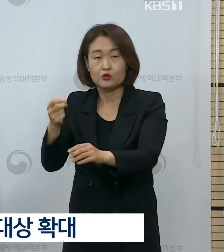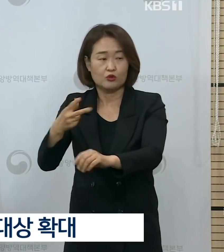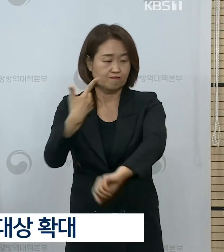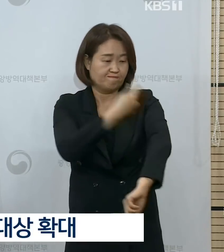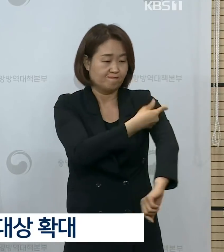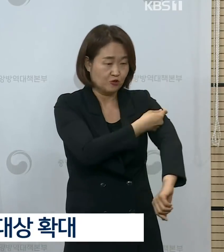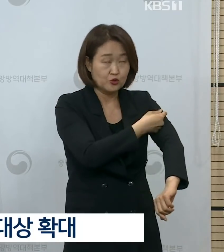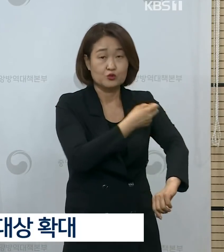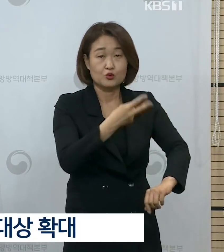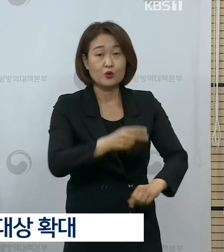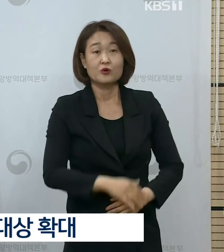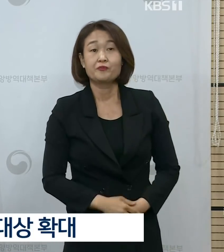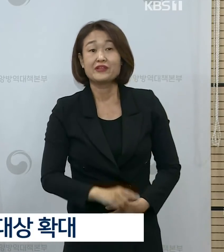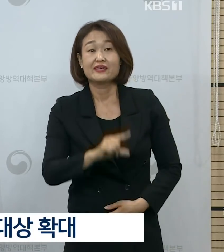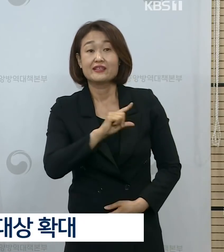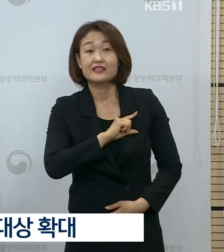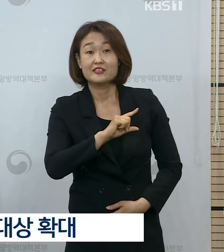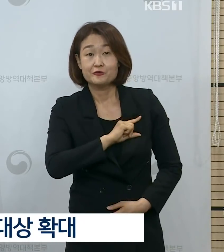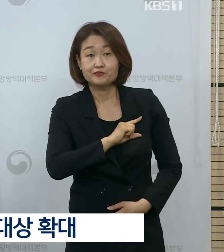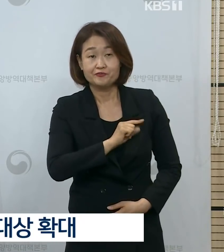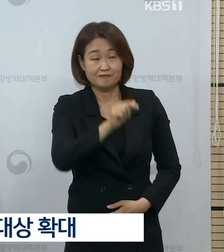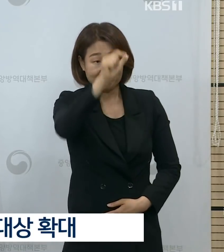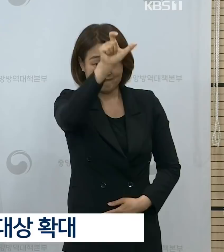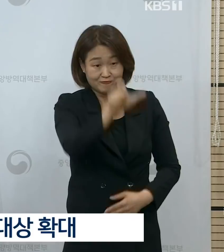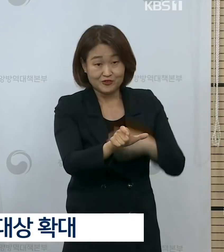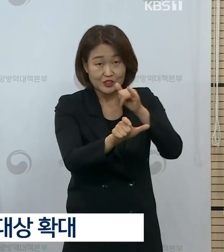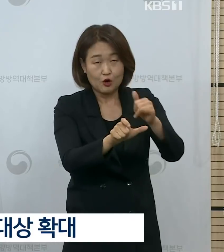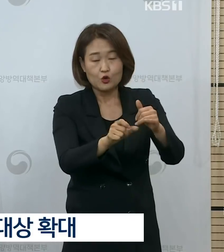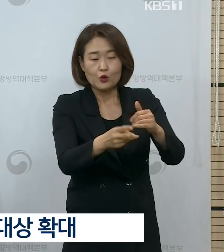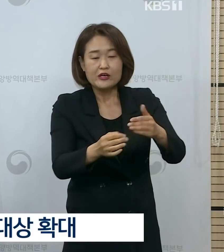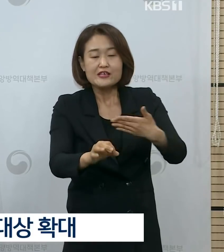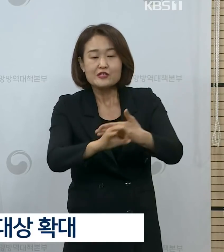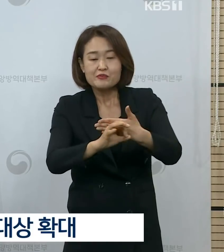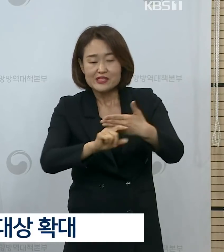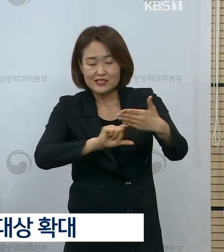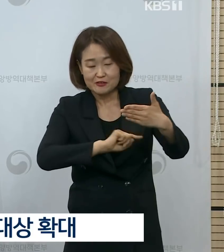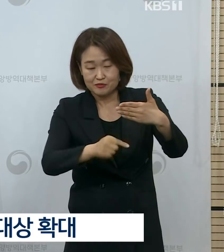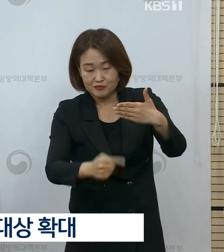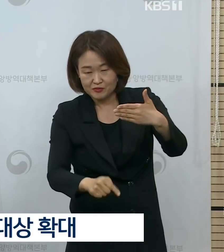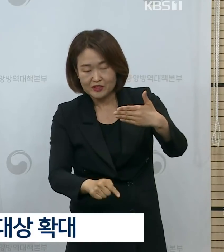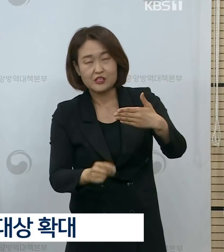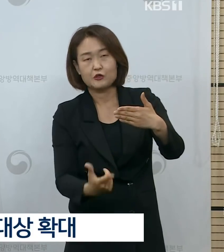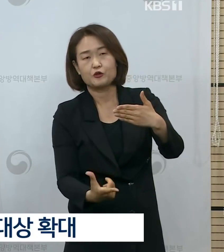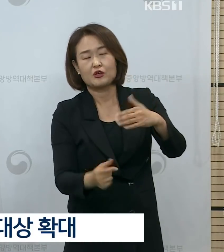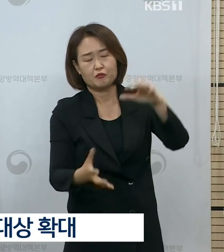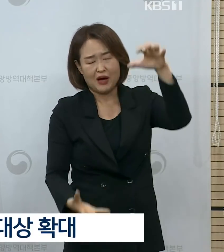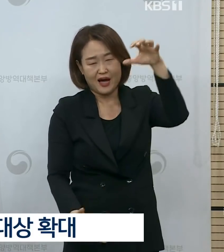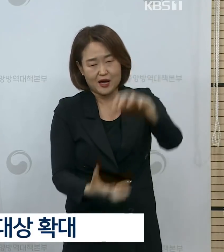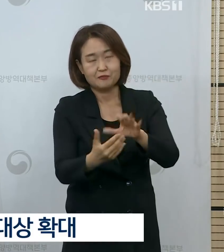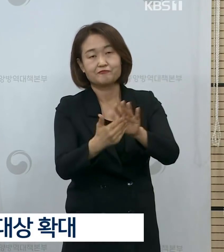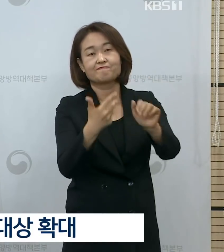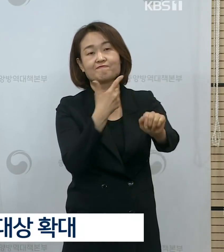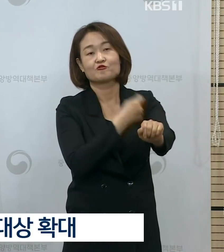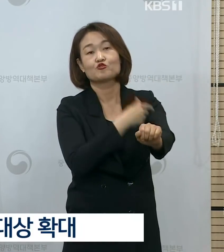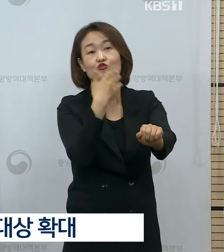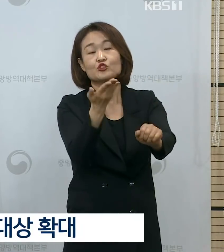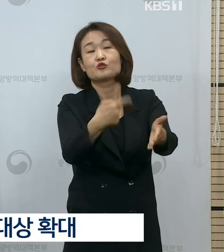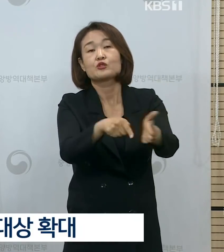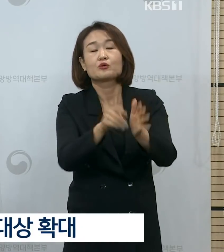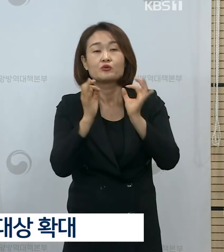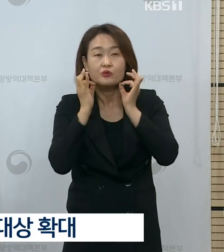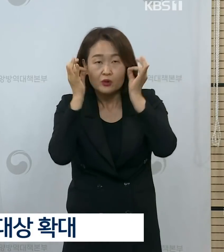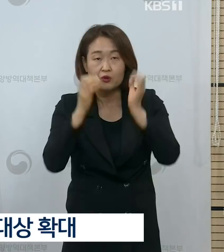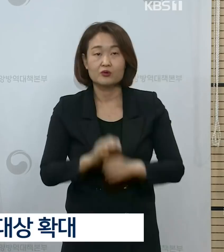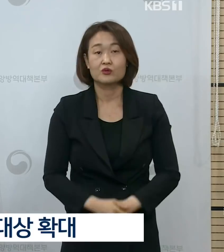예비 명단을 최대한 탄력적으로 운영하겠습니다. 셋째, 지역별 예방접종 센터를 조기에